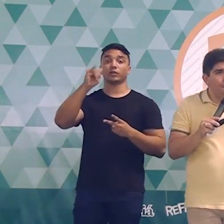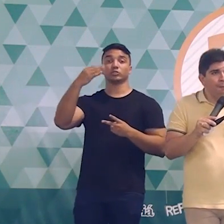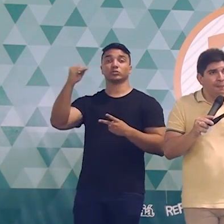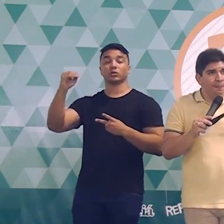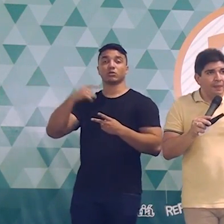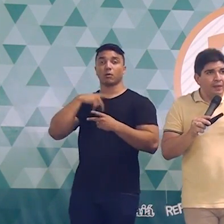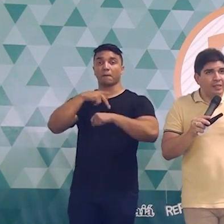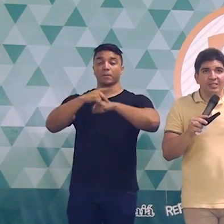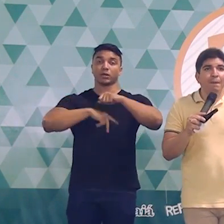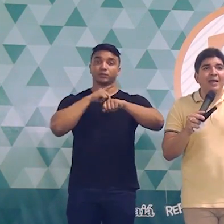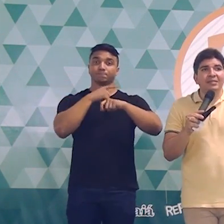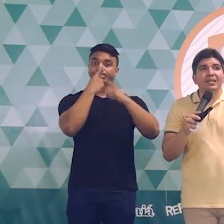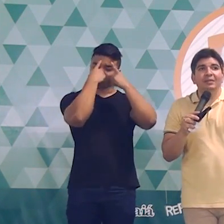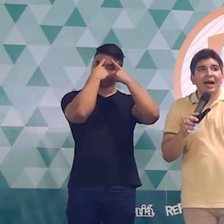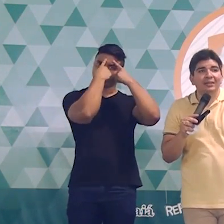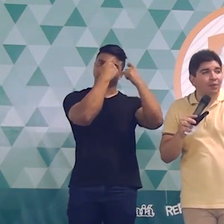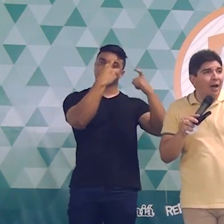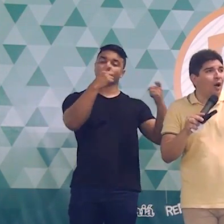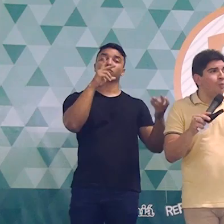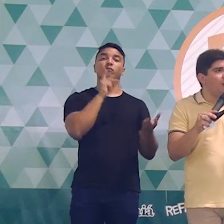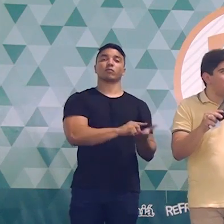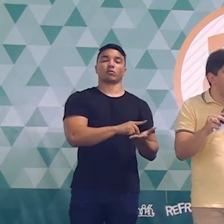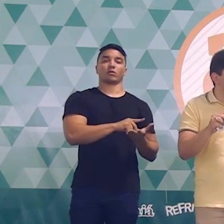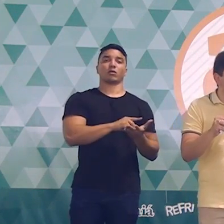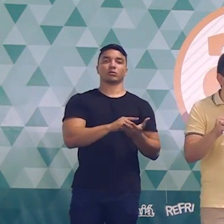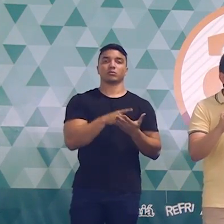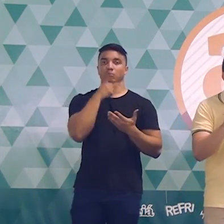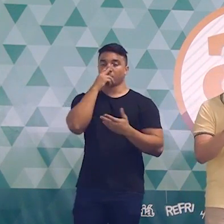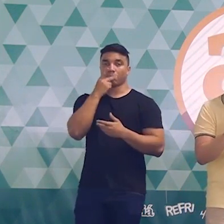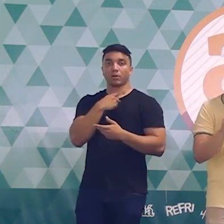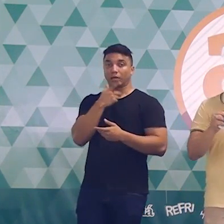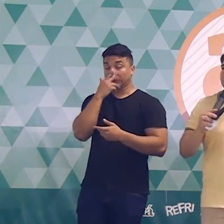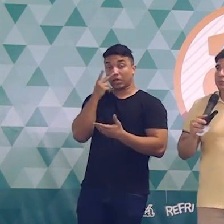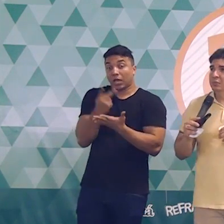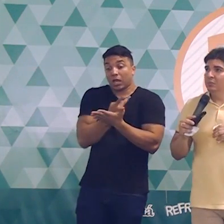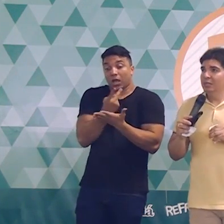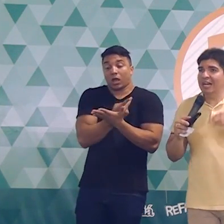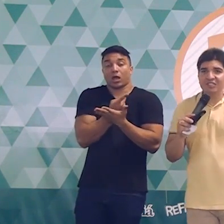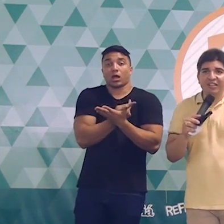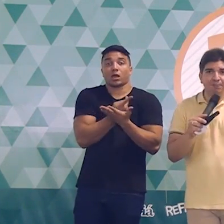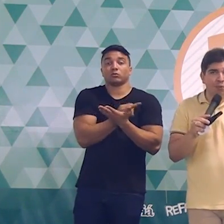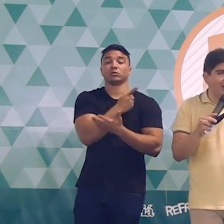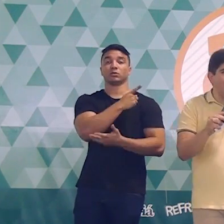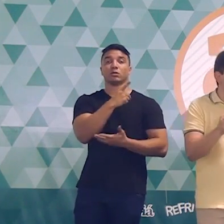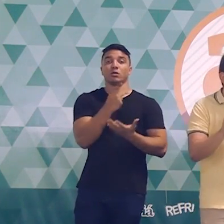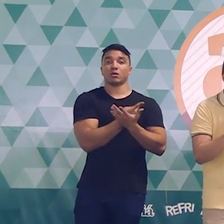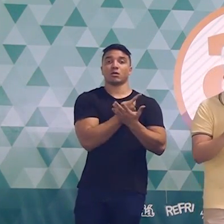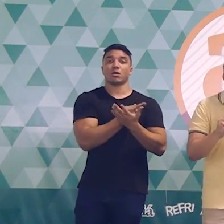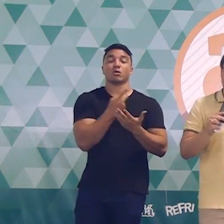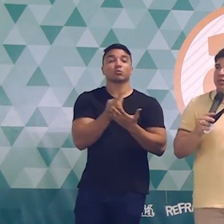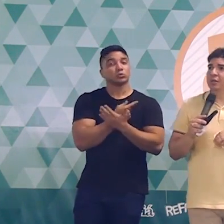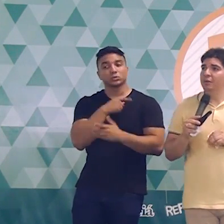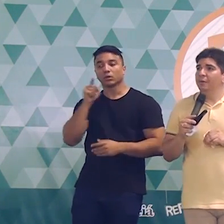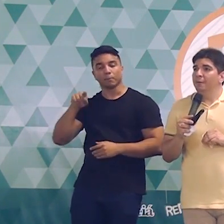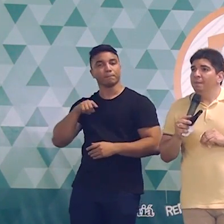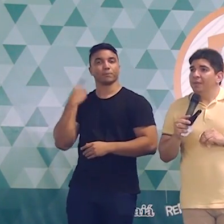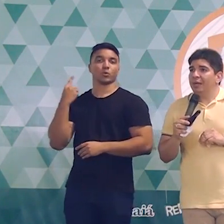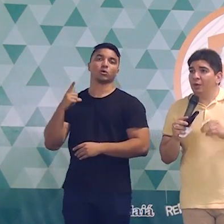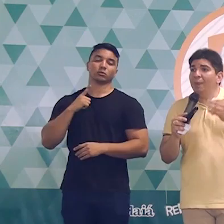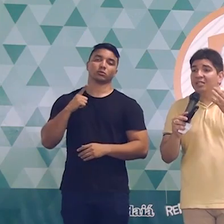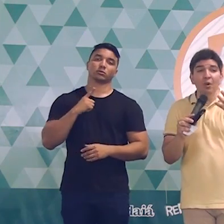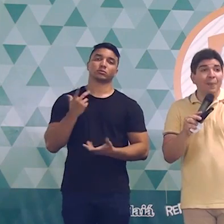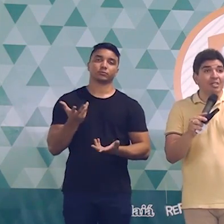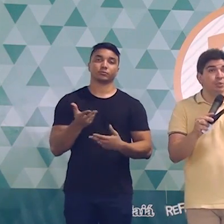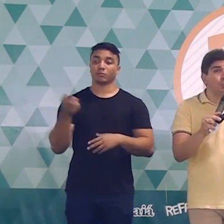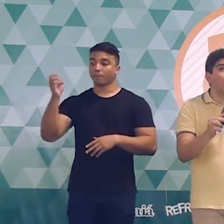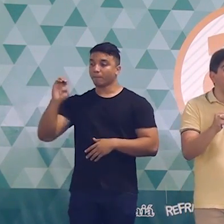Afeganistão, que são países que tratam a homoafetividade como ilícito e às vezes punem até com pena de morte.